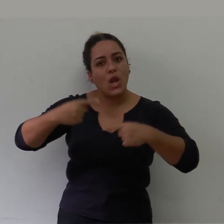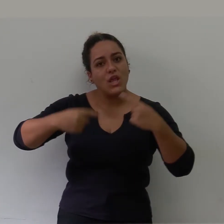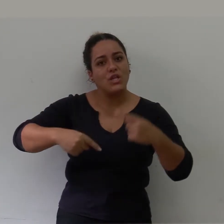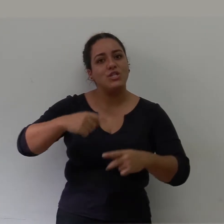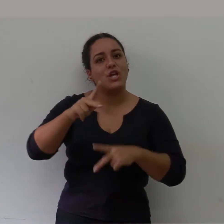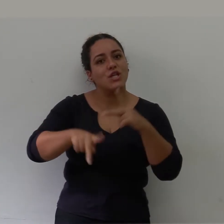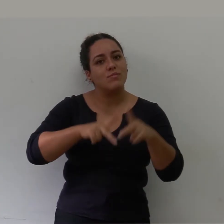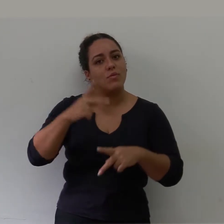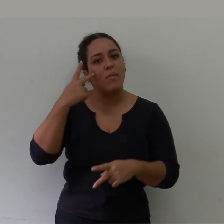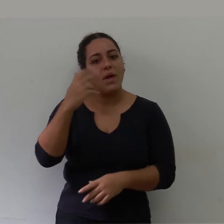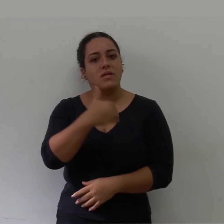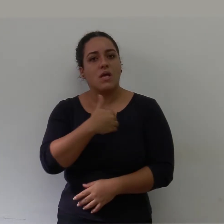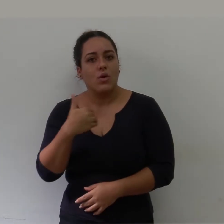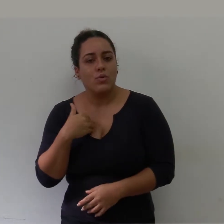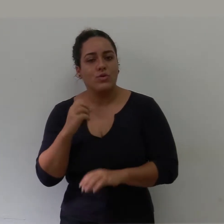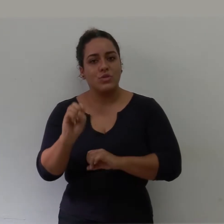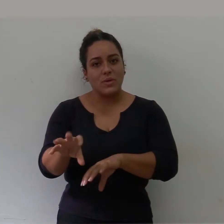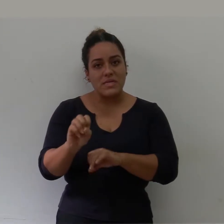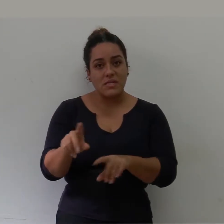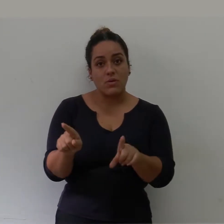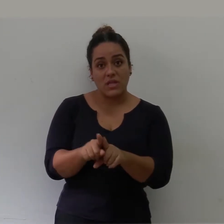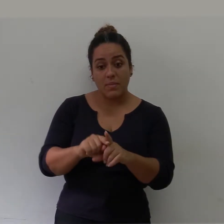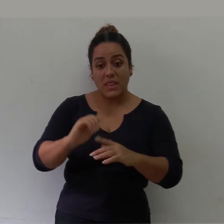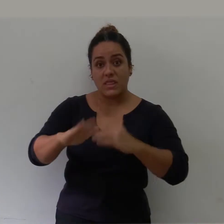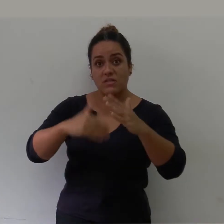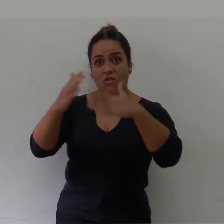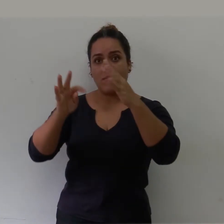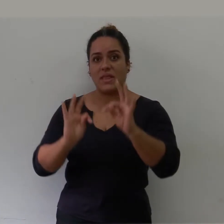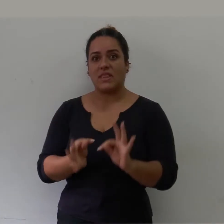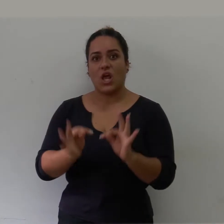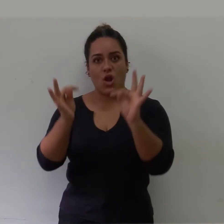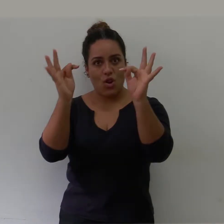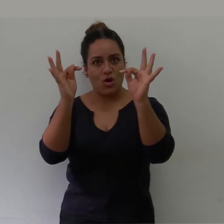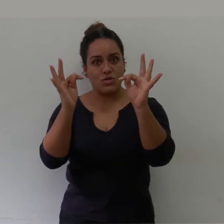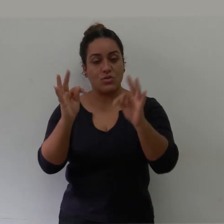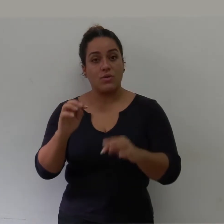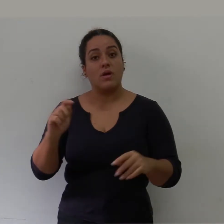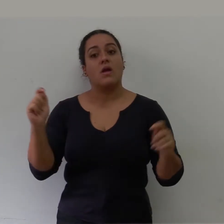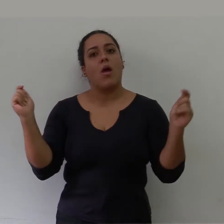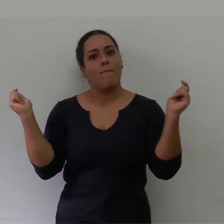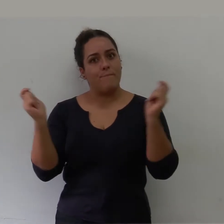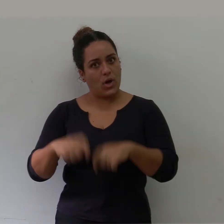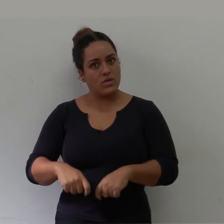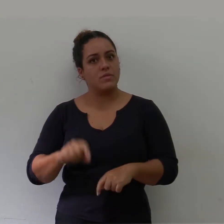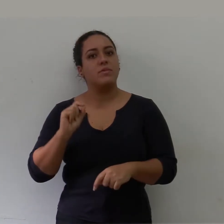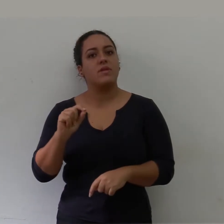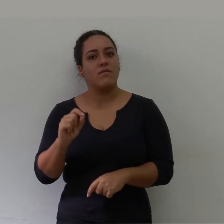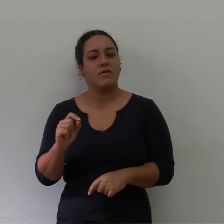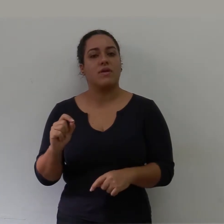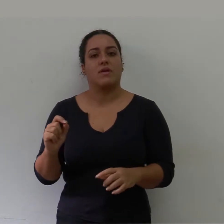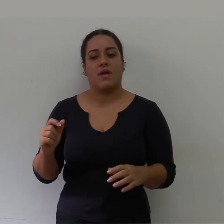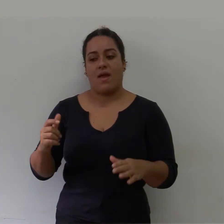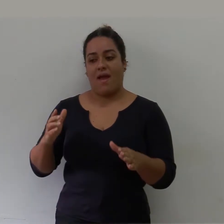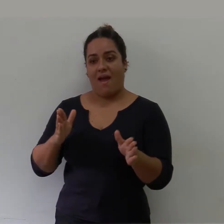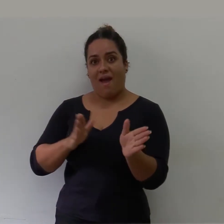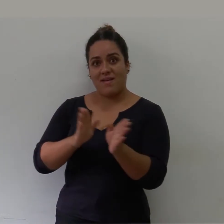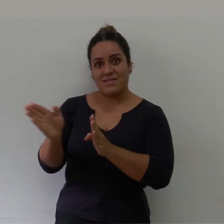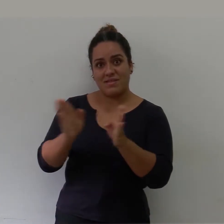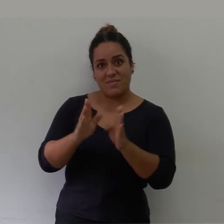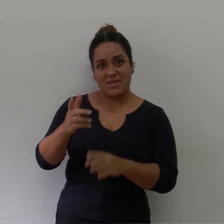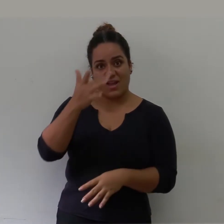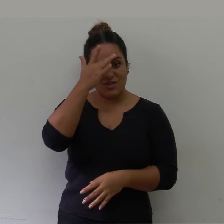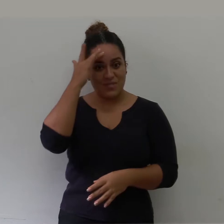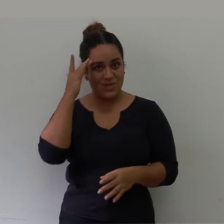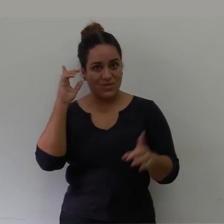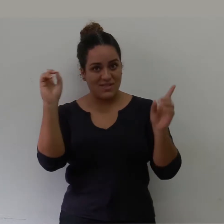para a saúde, a educação e o desenvolvimento tecnológico que possibilitassem o acesso das pessoas com